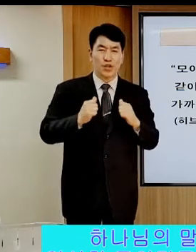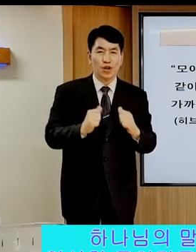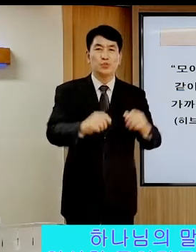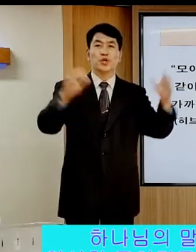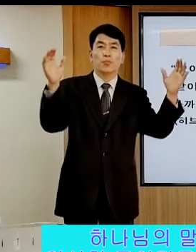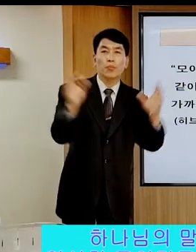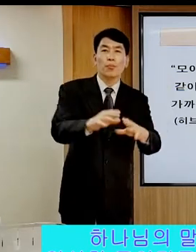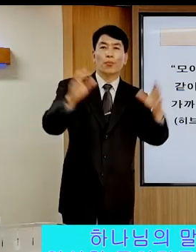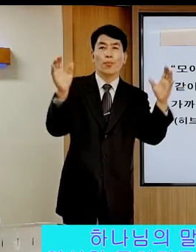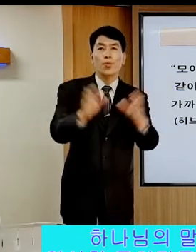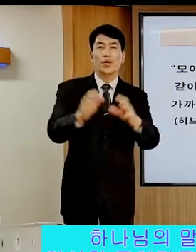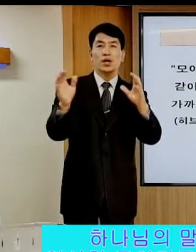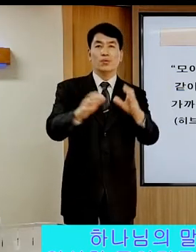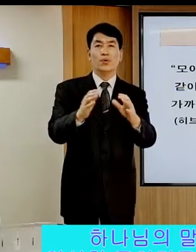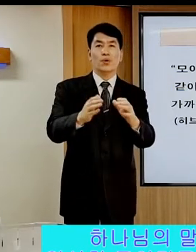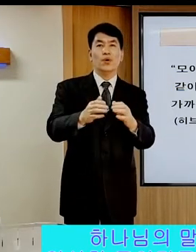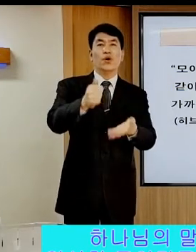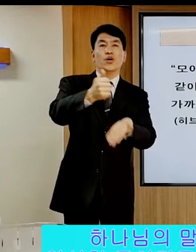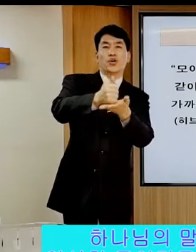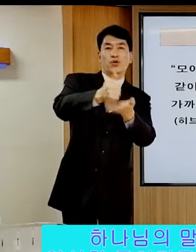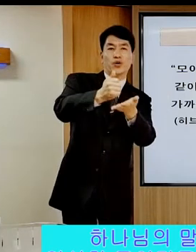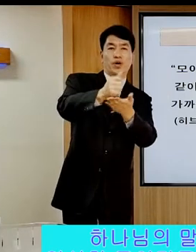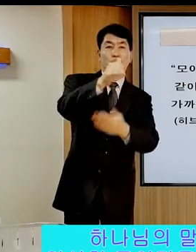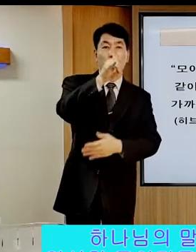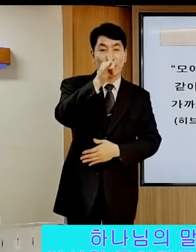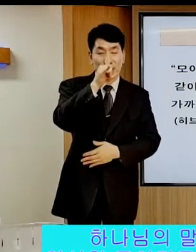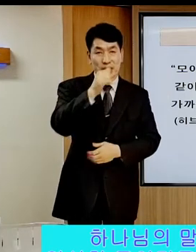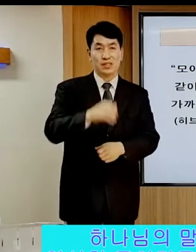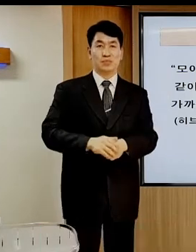열심히 모이라고 격려하고 있습니다.